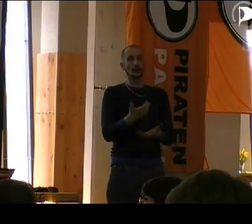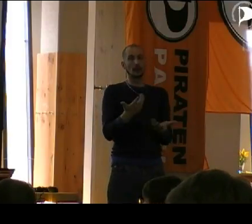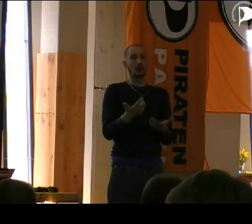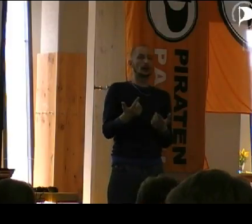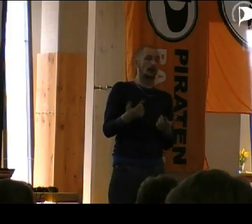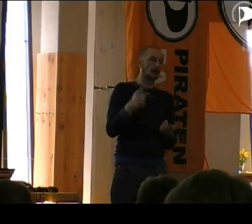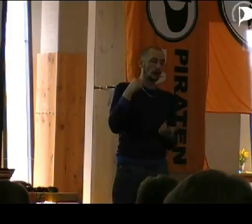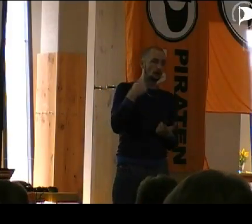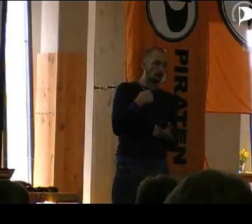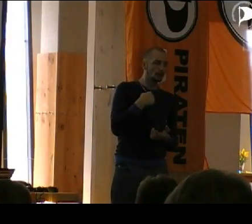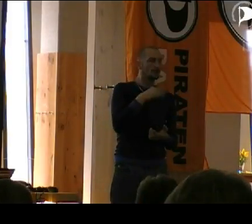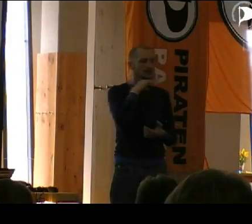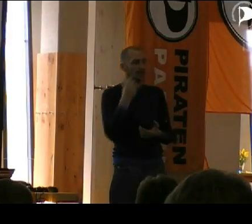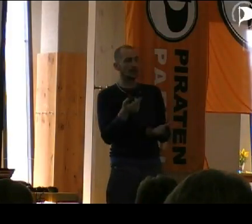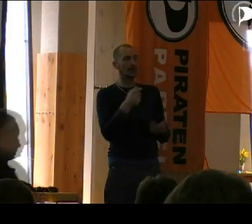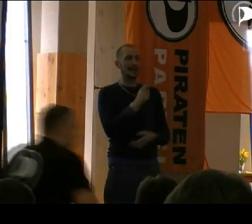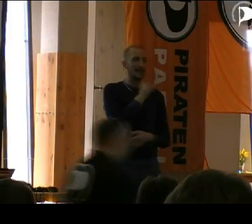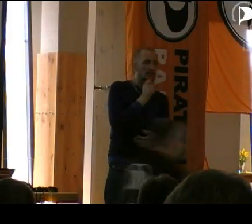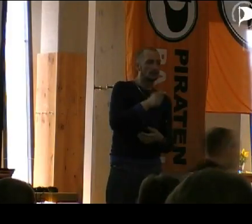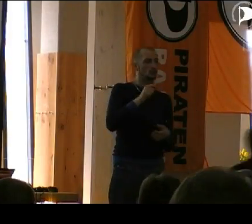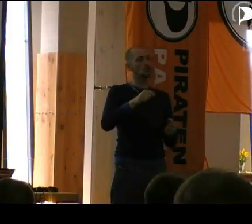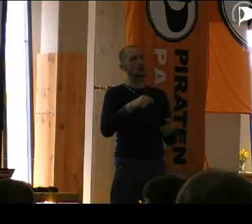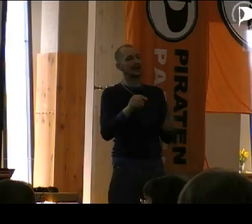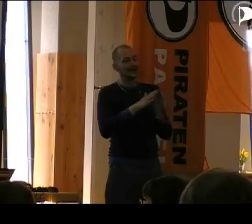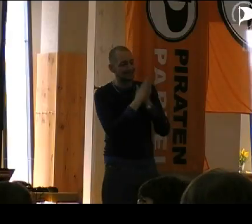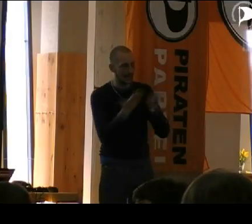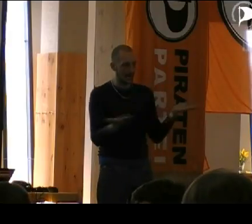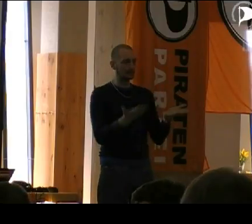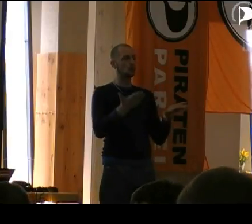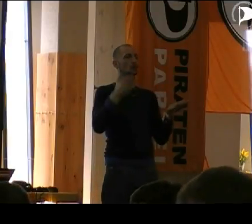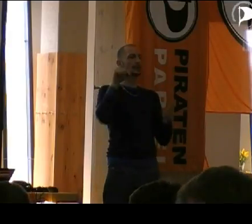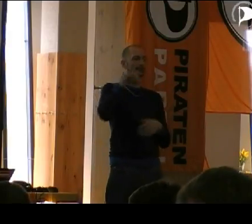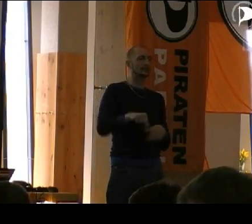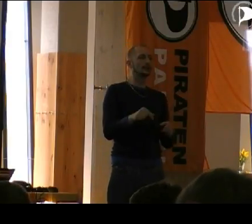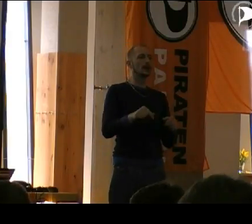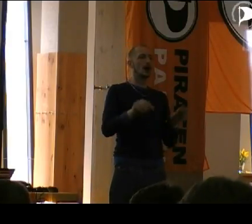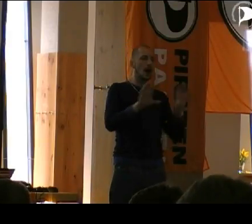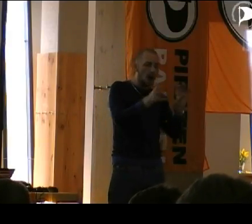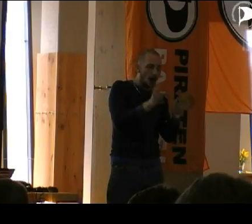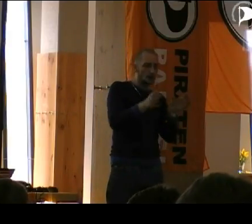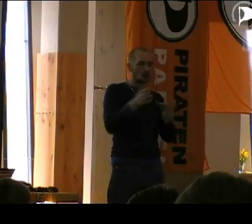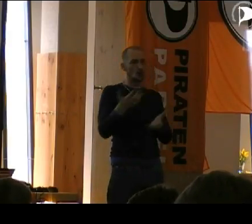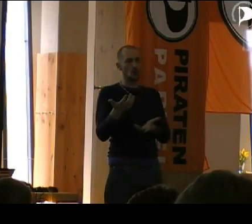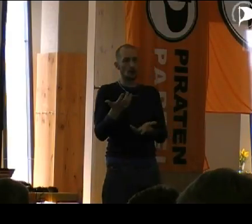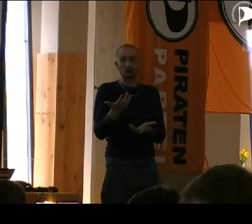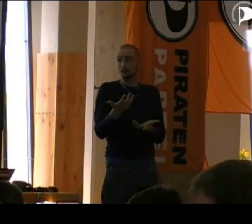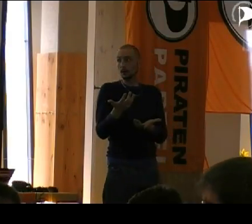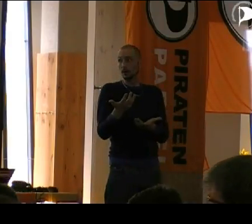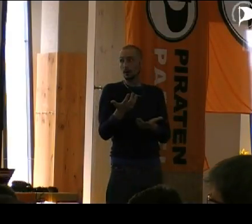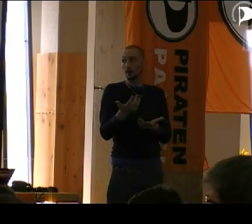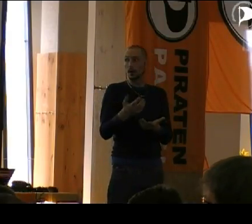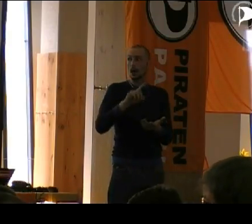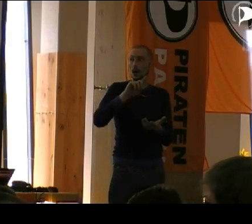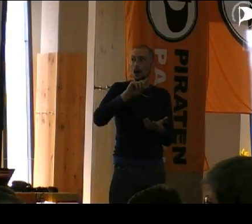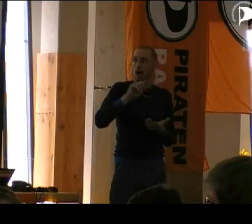eine ganze reihe von unter gross in zeitungsinterviews entbrennen und deswegen scheitern 6 aber der